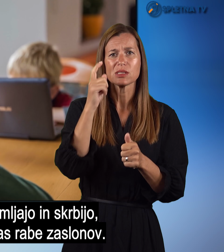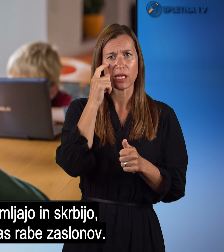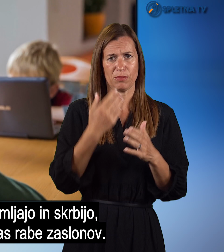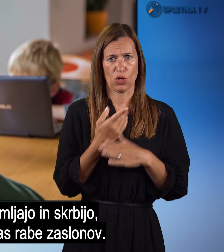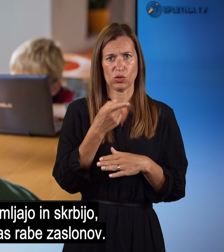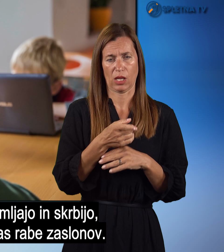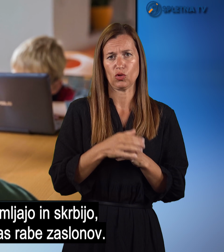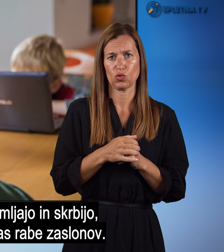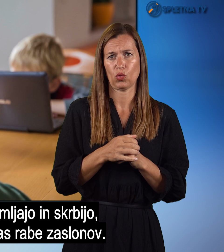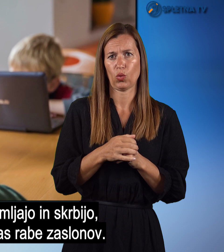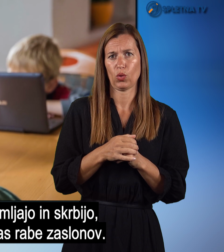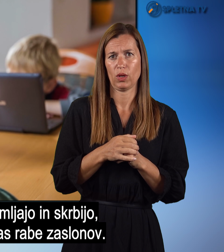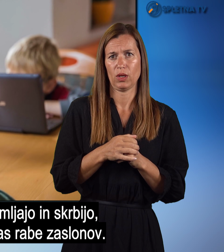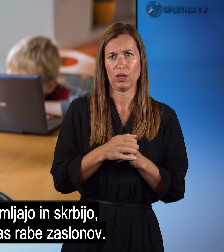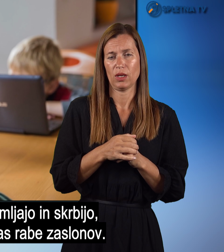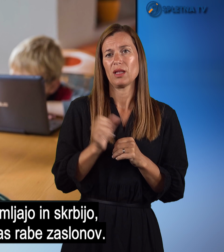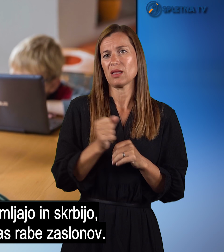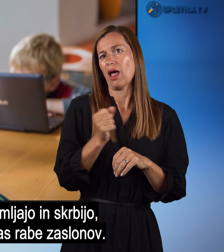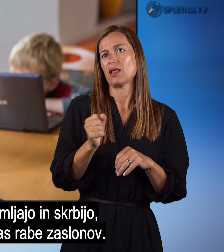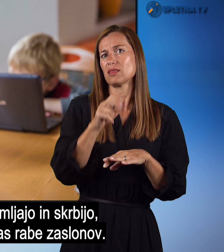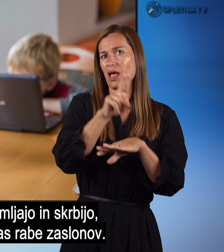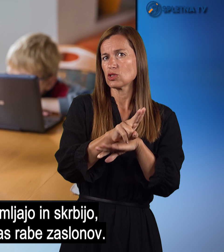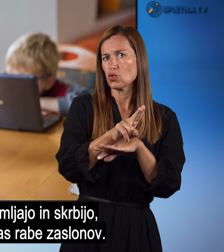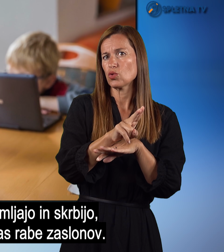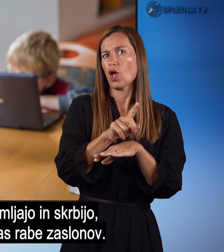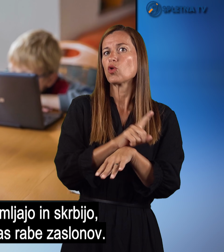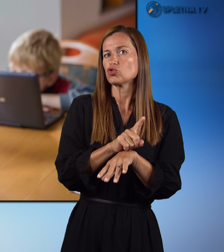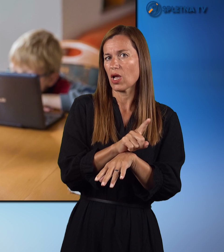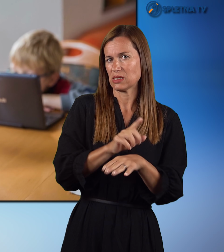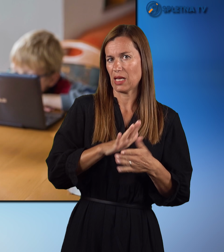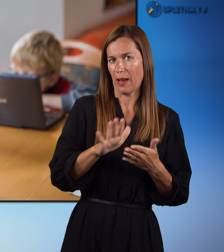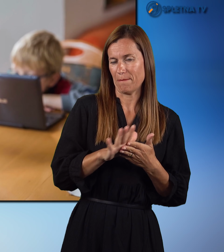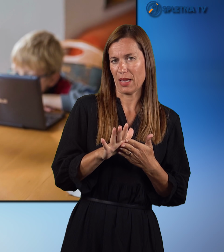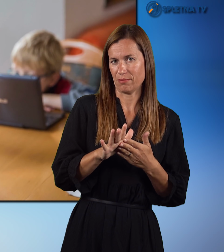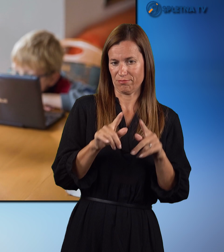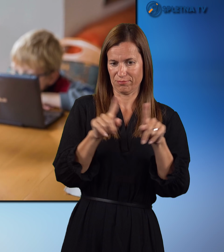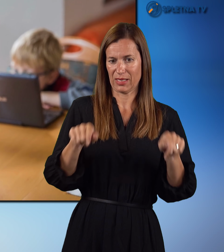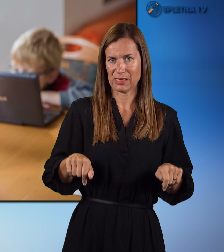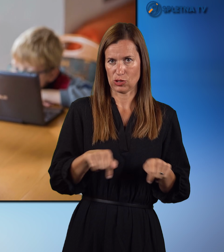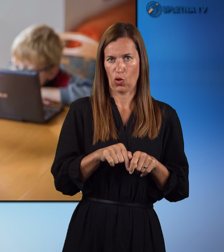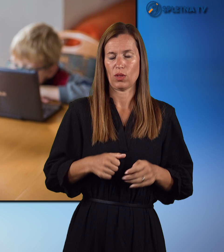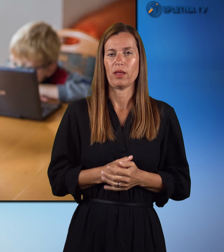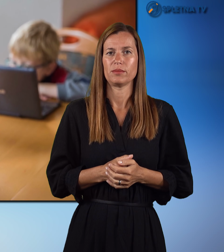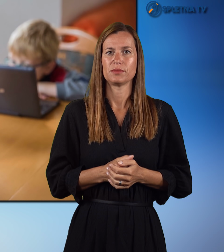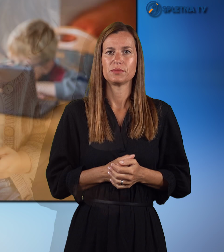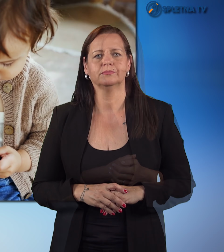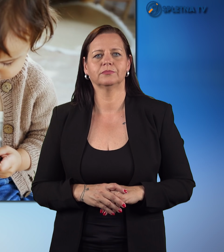za to, da nekako nadzorujejo čas rabe zaslona.